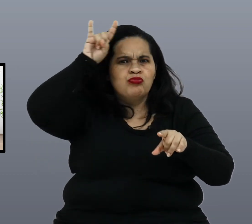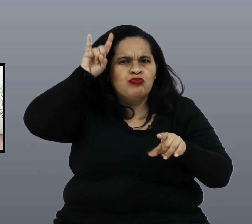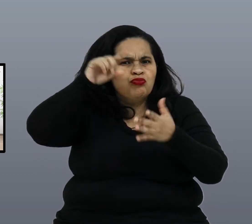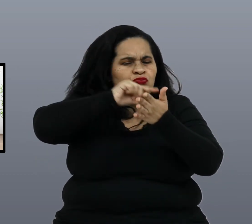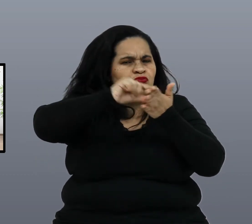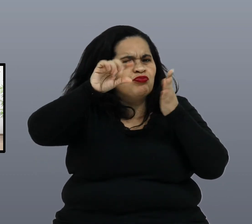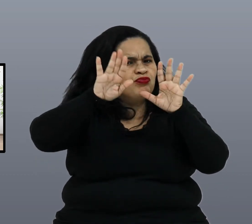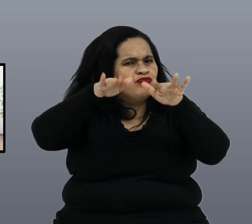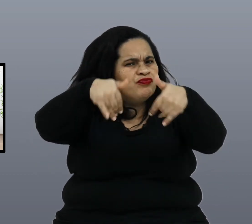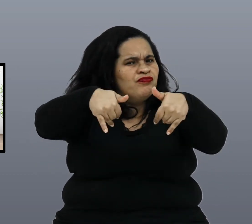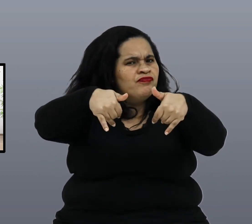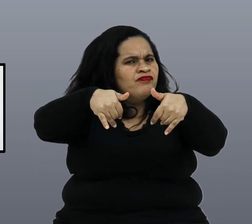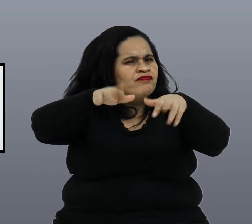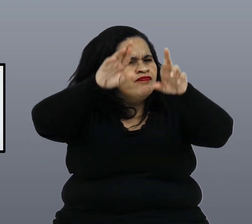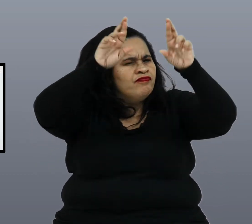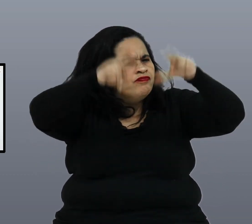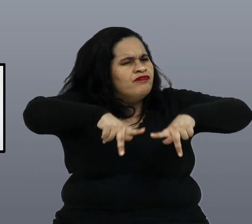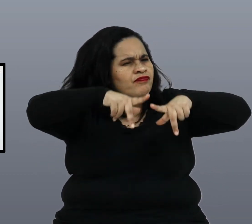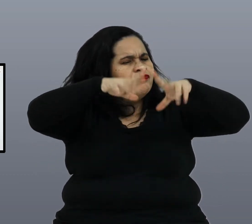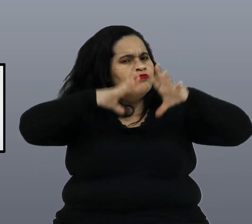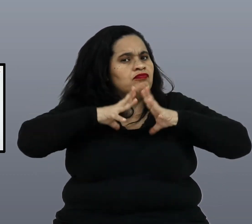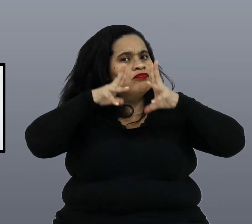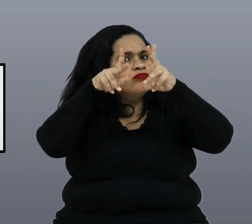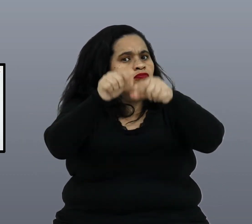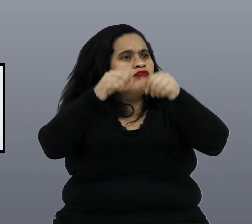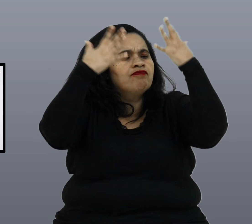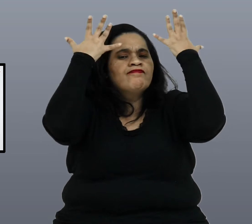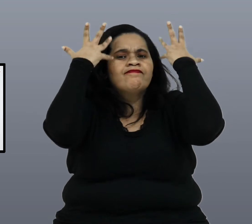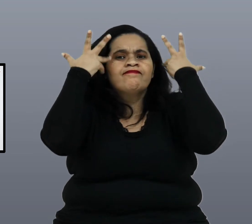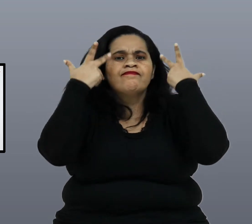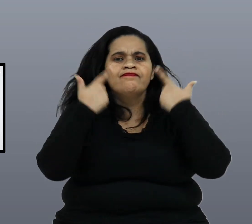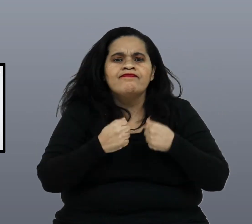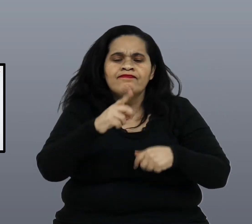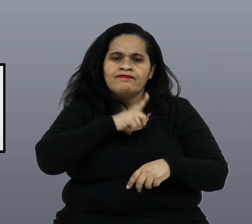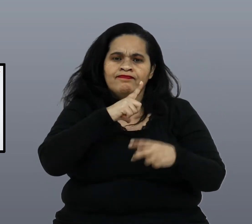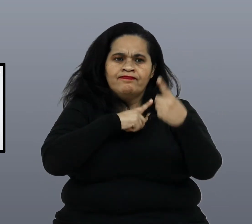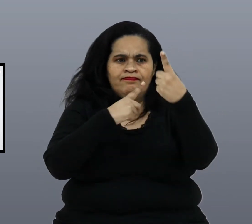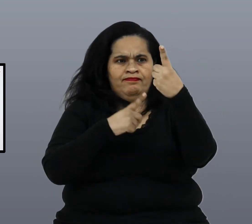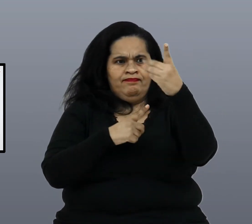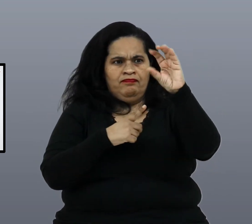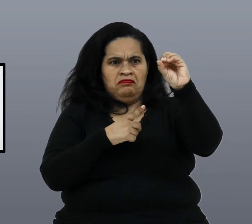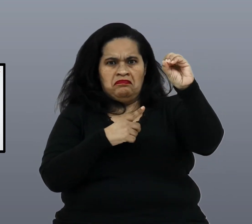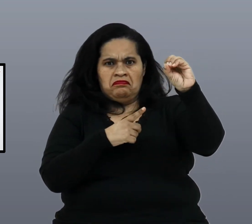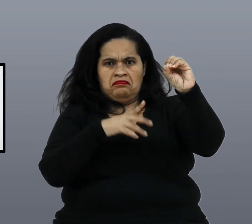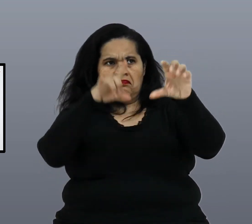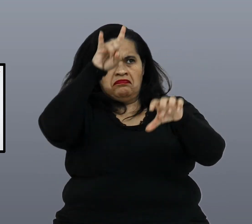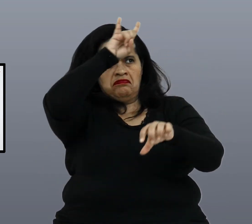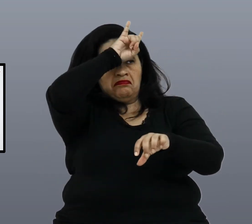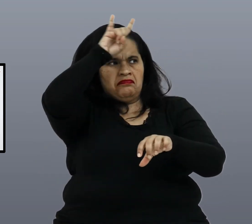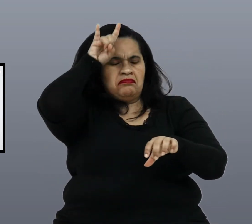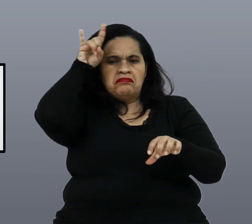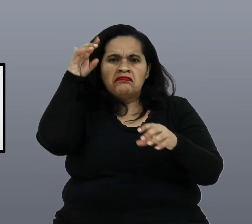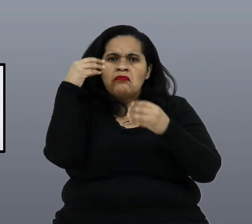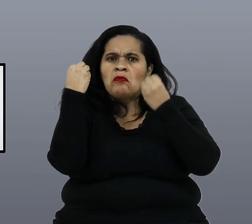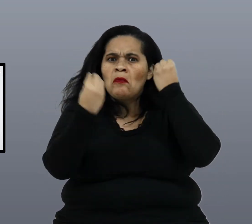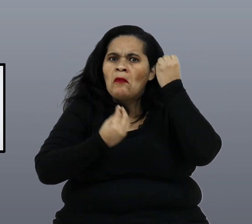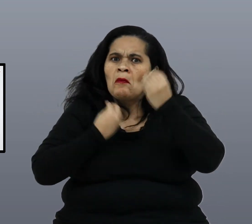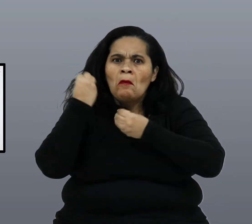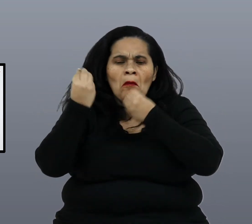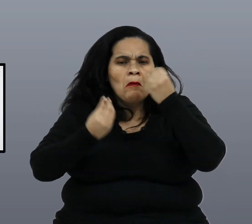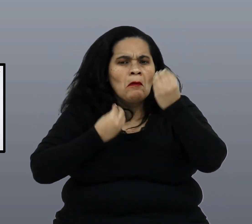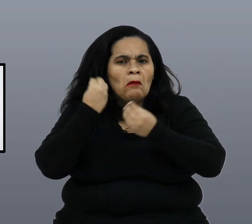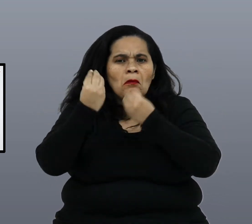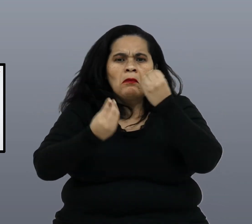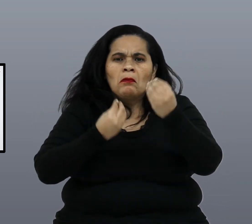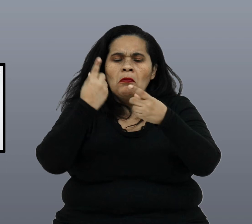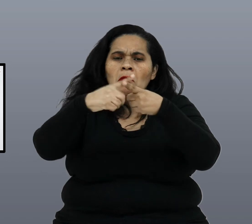era diferente de todos os animais anteriores e tinha 10 chifres. E aí você pode dizer aqui que os chifres mencionados aqui são